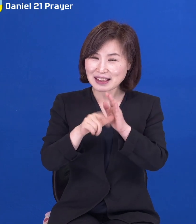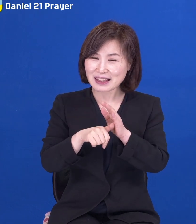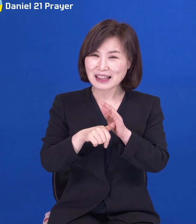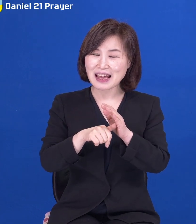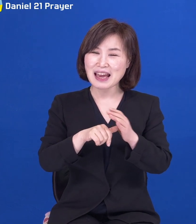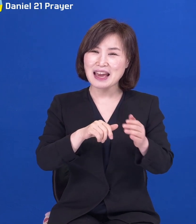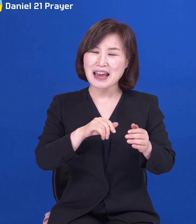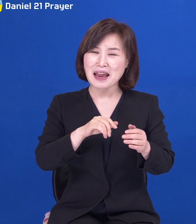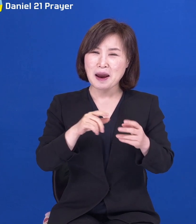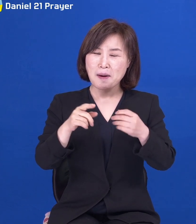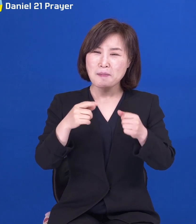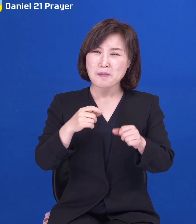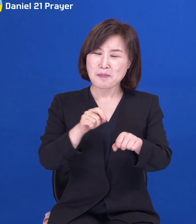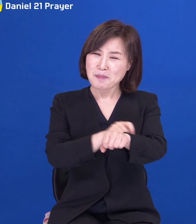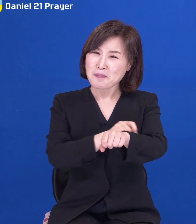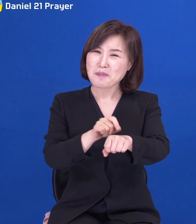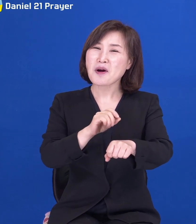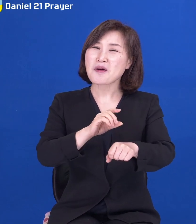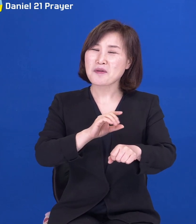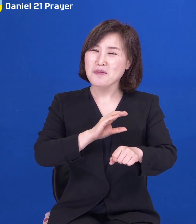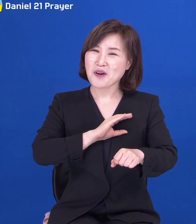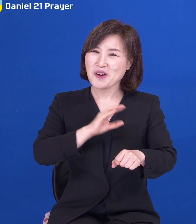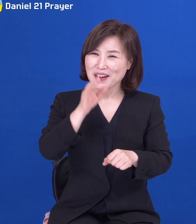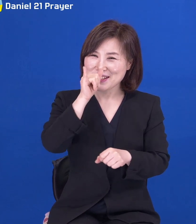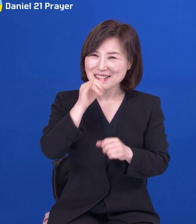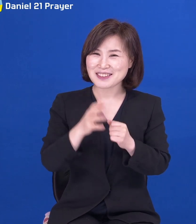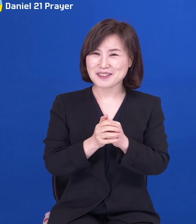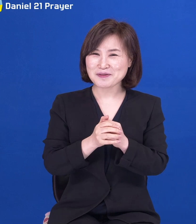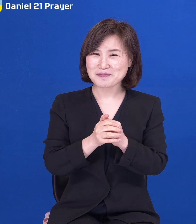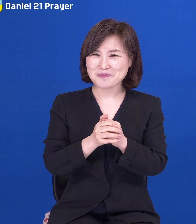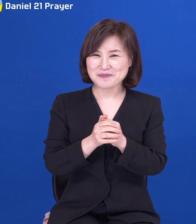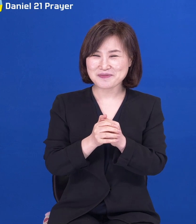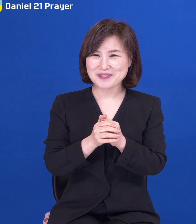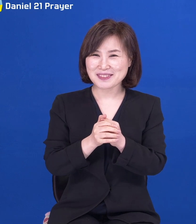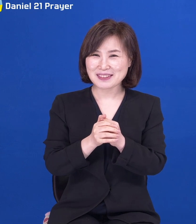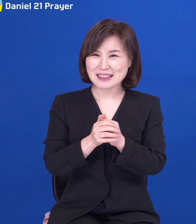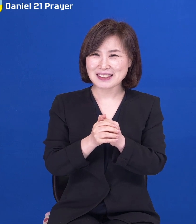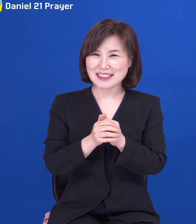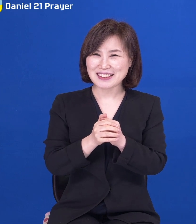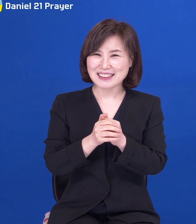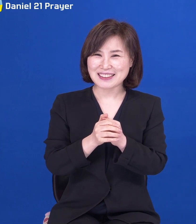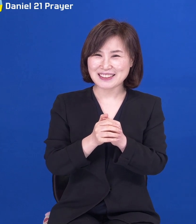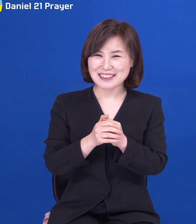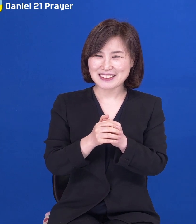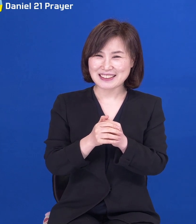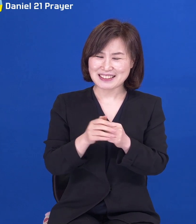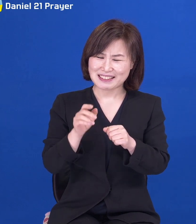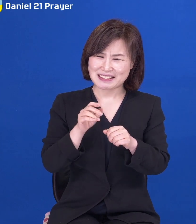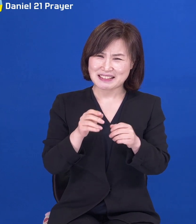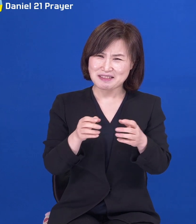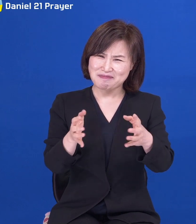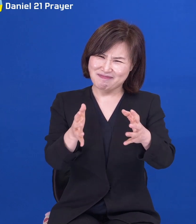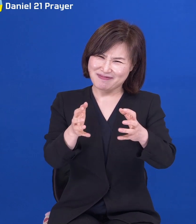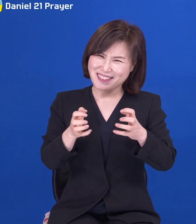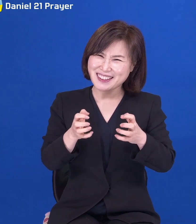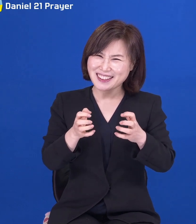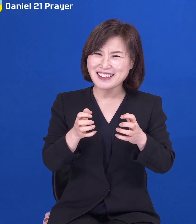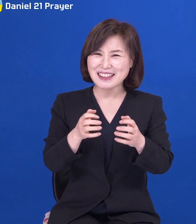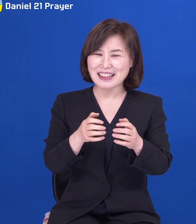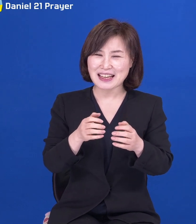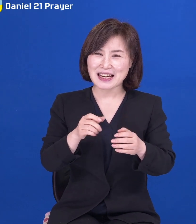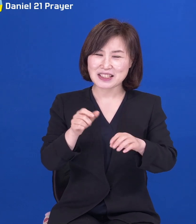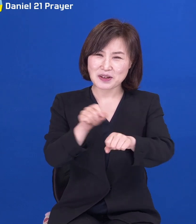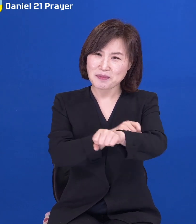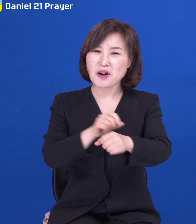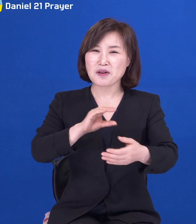항상 한국 표현으로 하면 구두쇠처럼 뭘 안 주는 성격이라서. 그래가지고 그 친구를 만났죠. 만나서